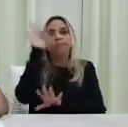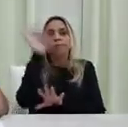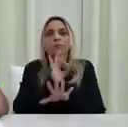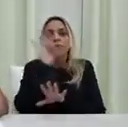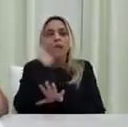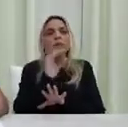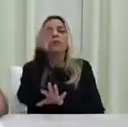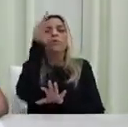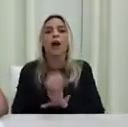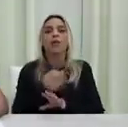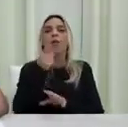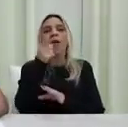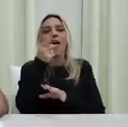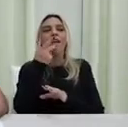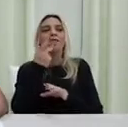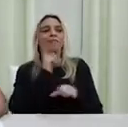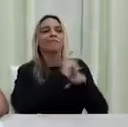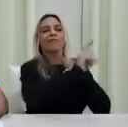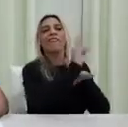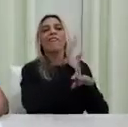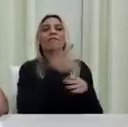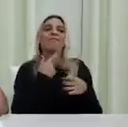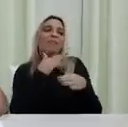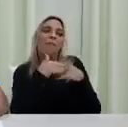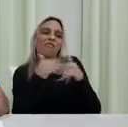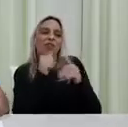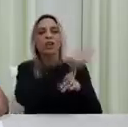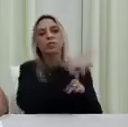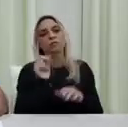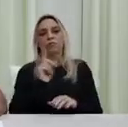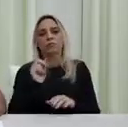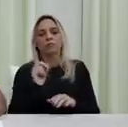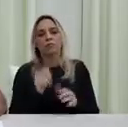dinheiro aqui, sem privilégios, tá certo? E sem perseguir ninguém também.